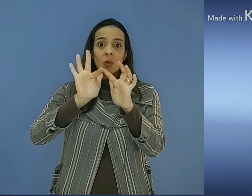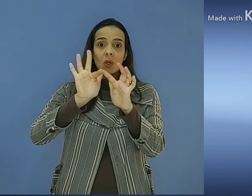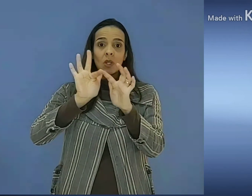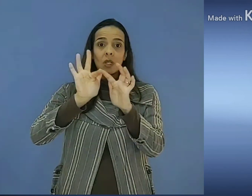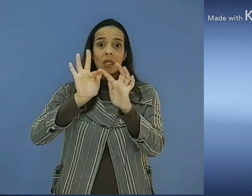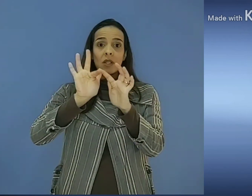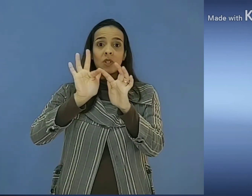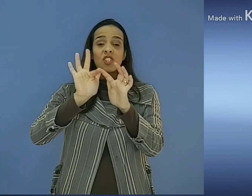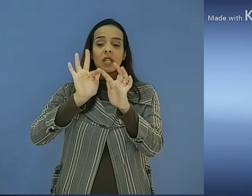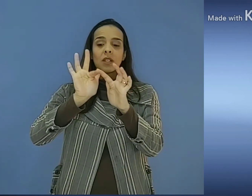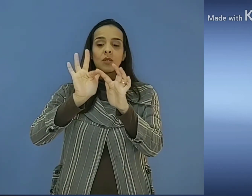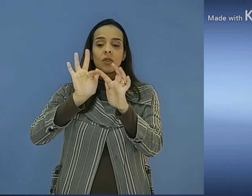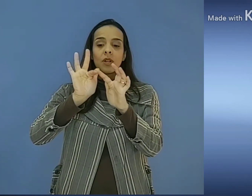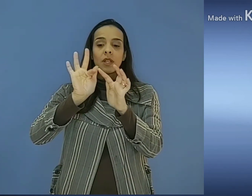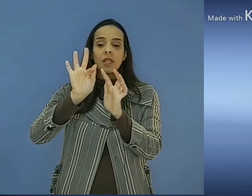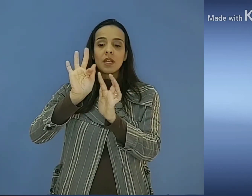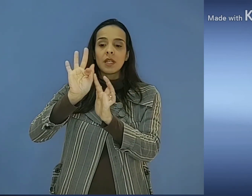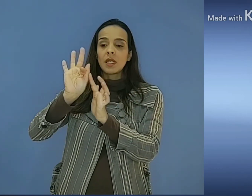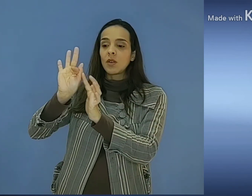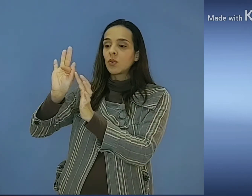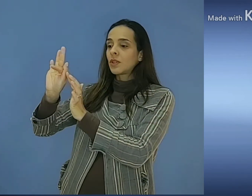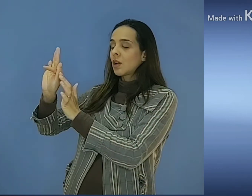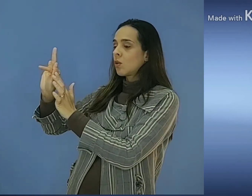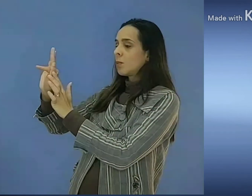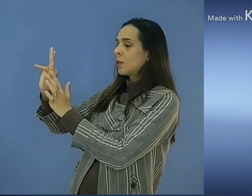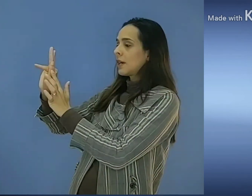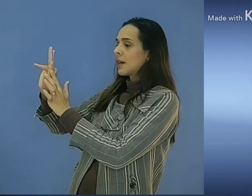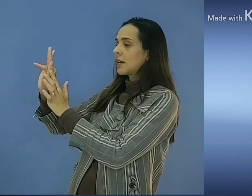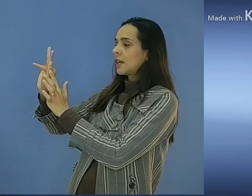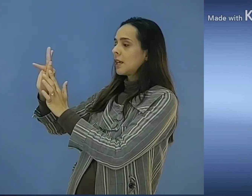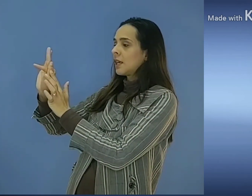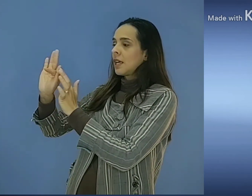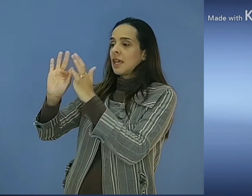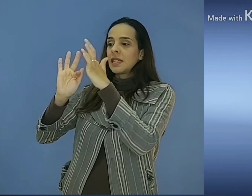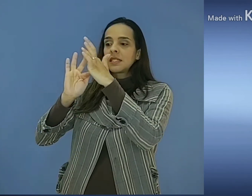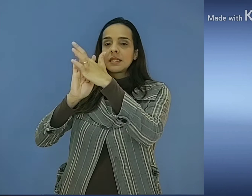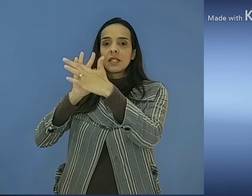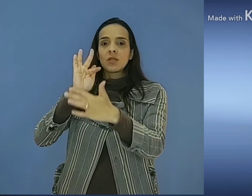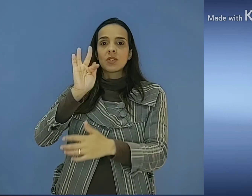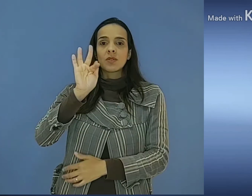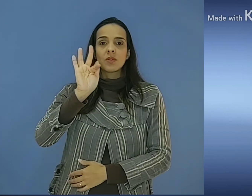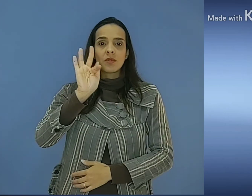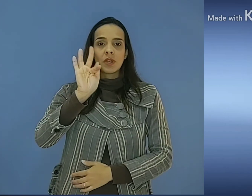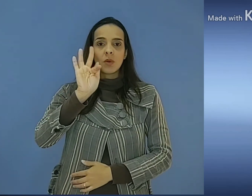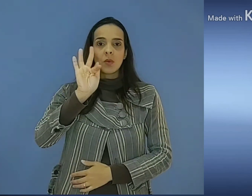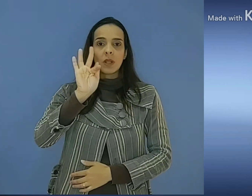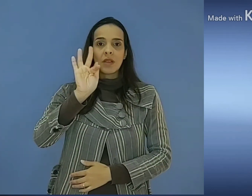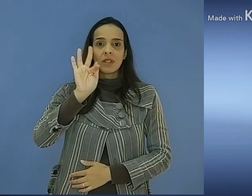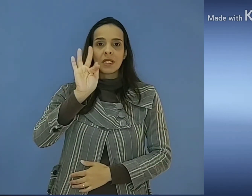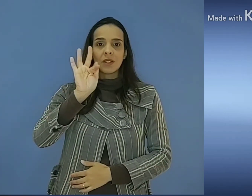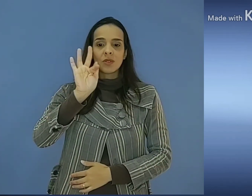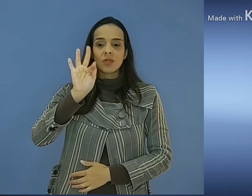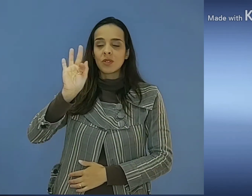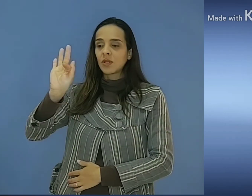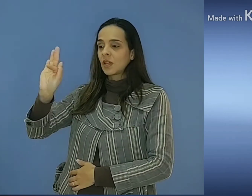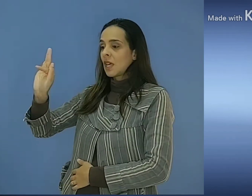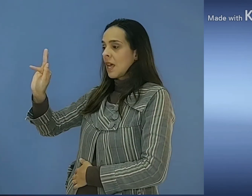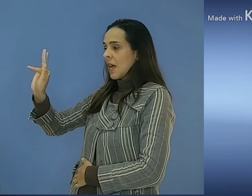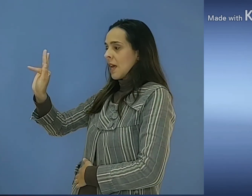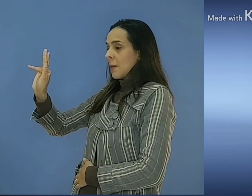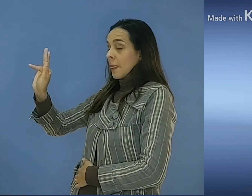o dedo indicador e encontrá-lo com o polegar aqui. Esses dedos ficam